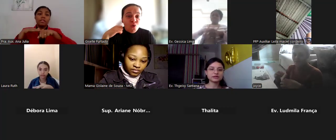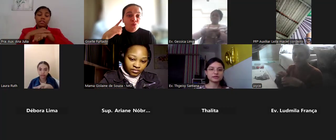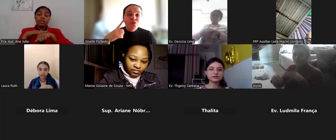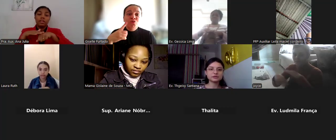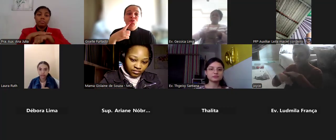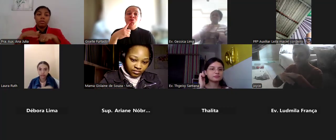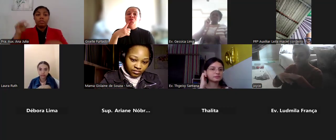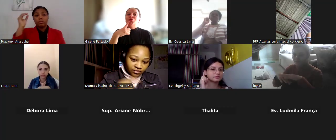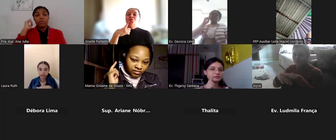com o surdo,